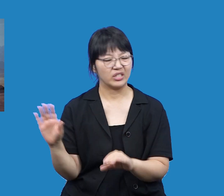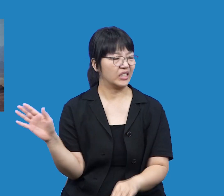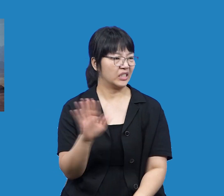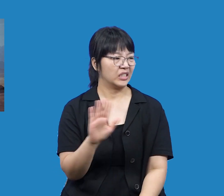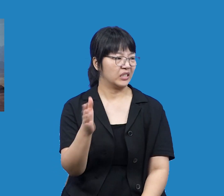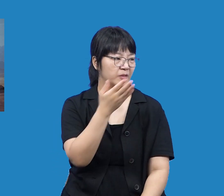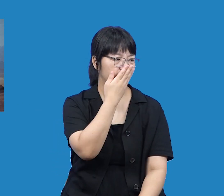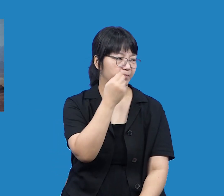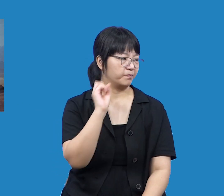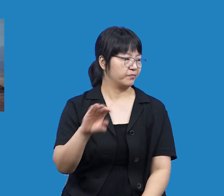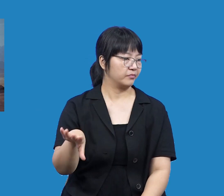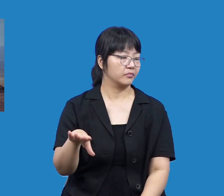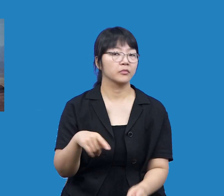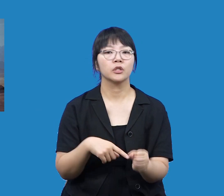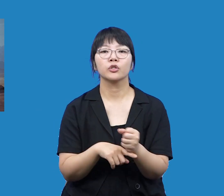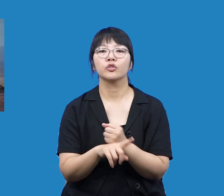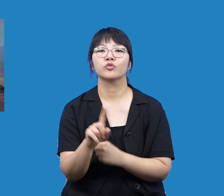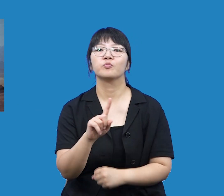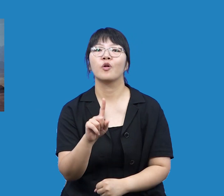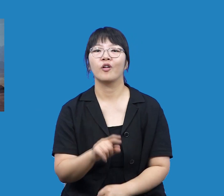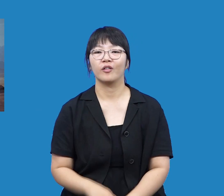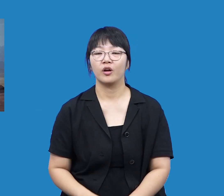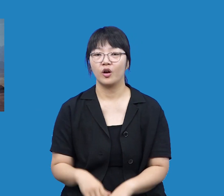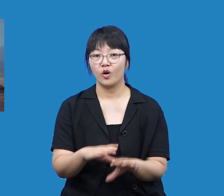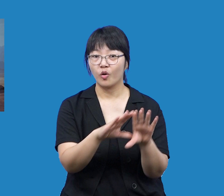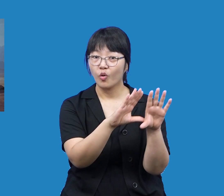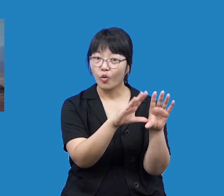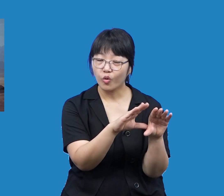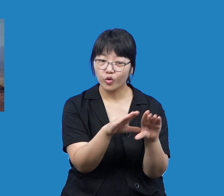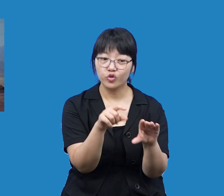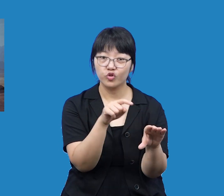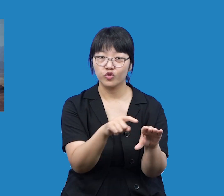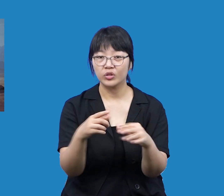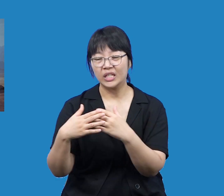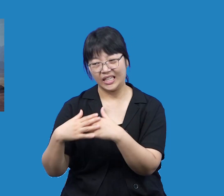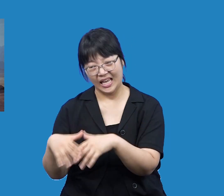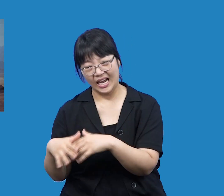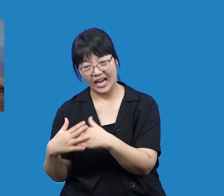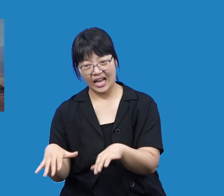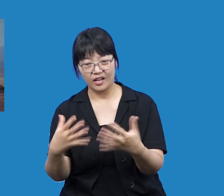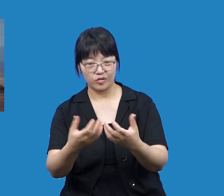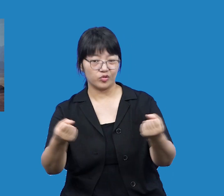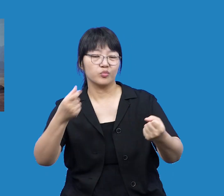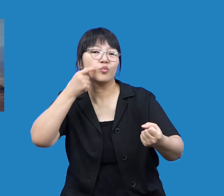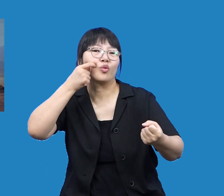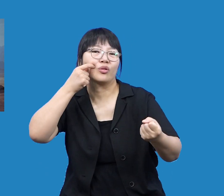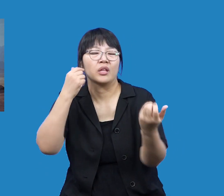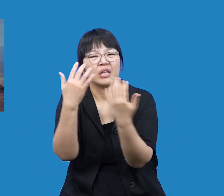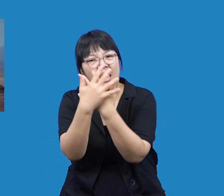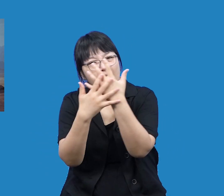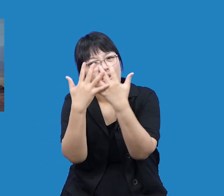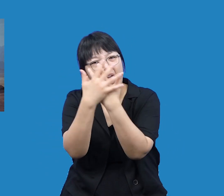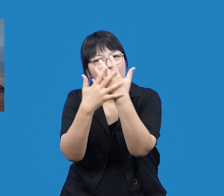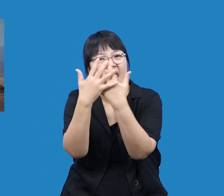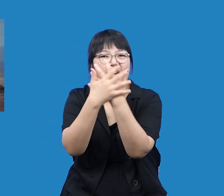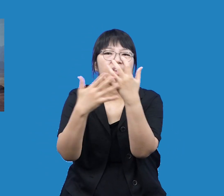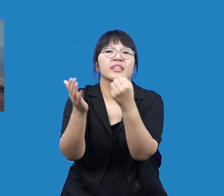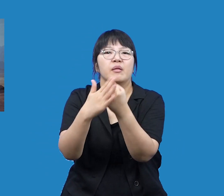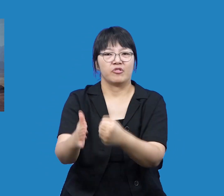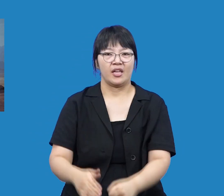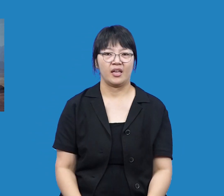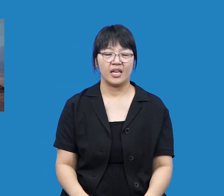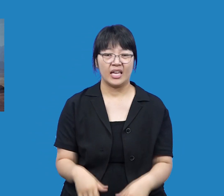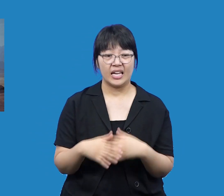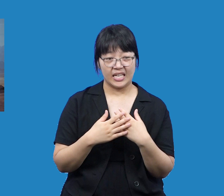이유가 어디에 있을까요? 이 온유함을 약함과 혼동하기 때문에 그래요. 온유해지면 내가